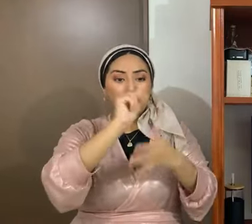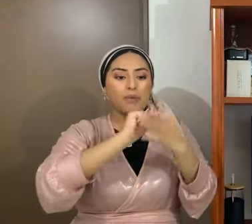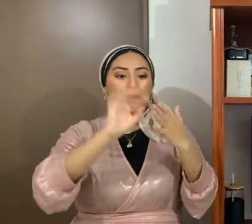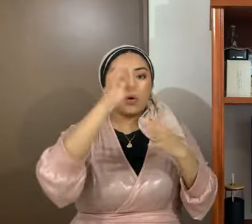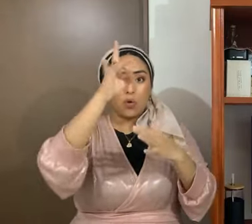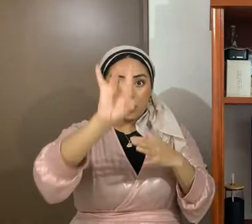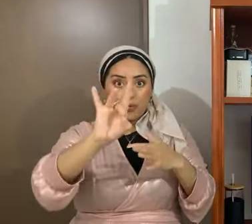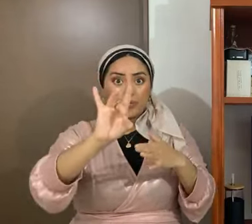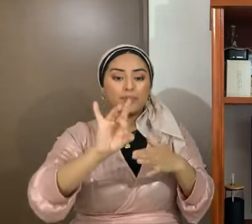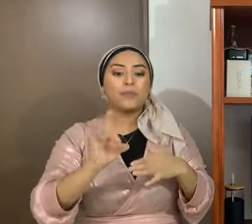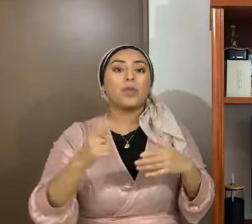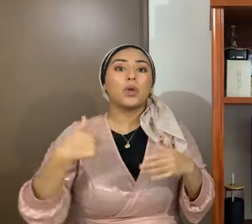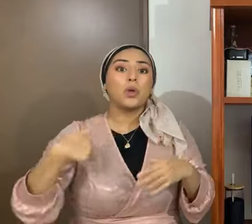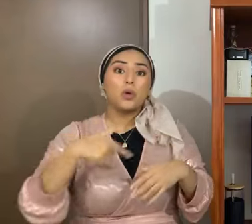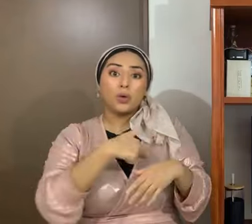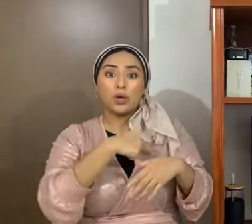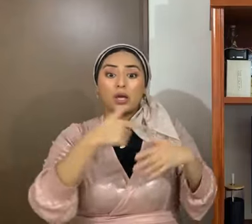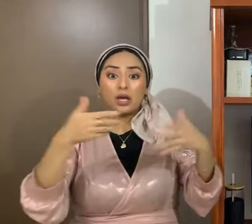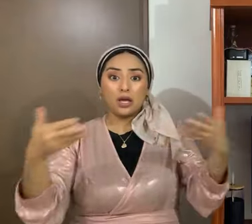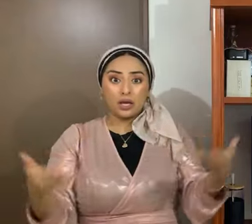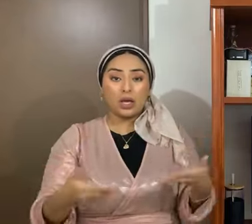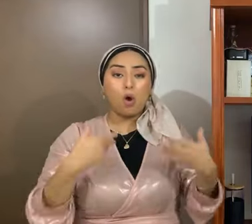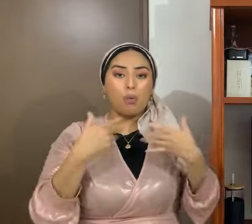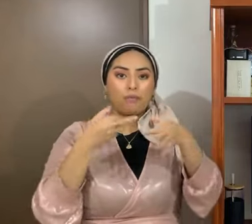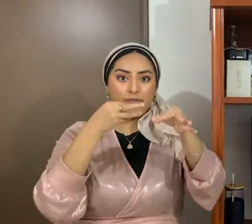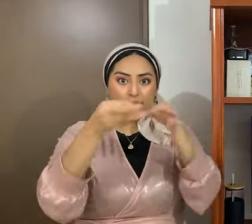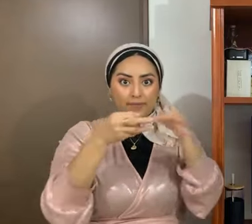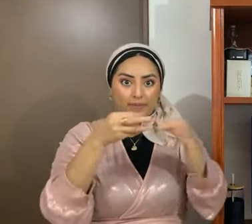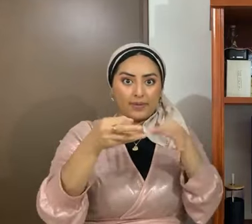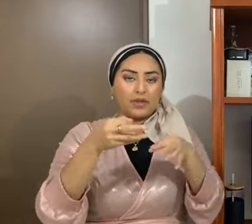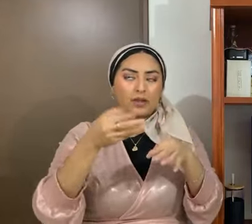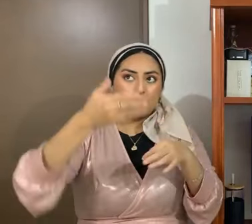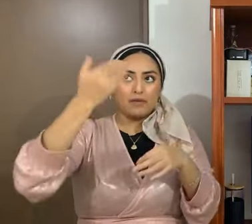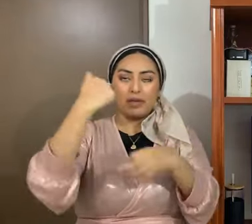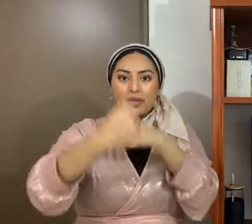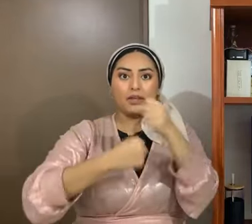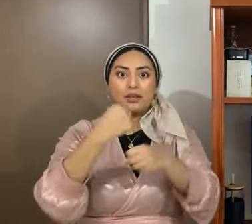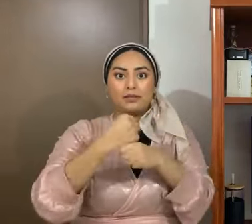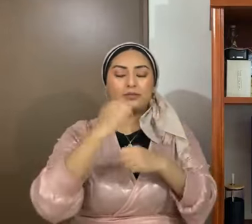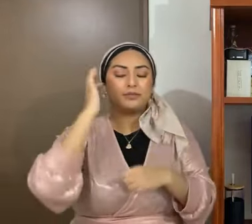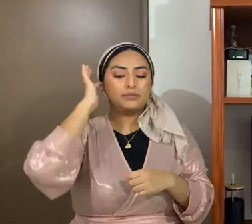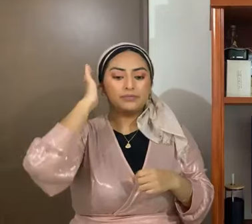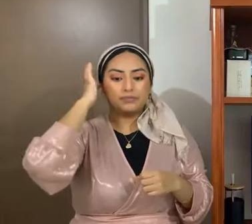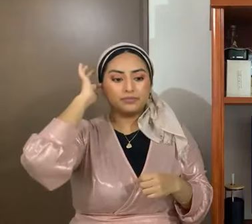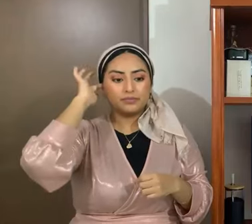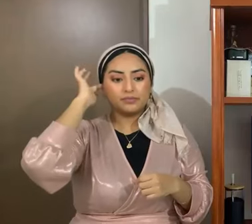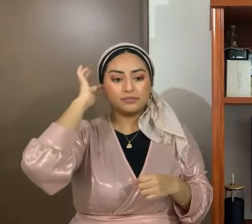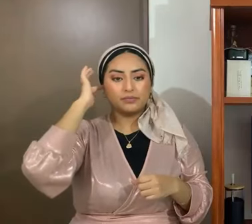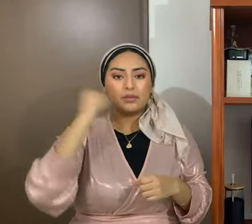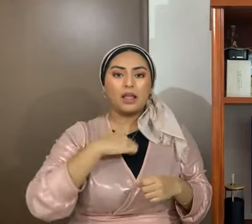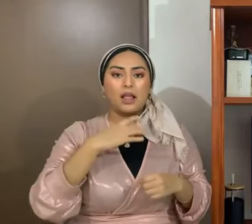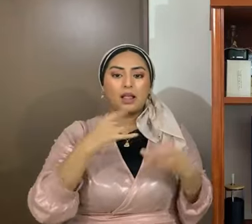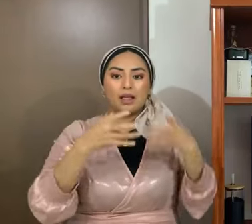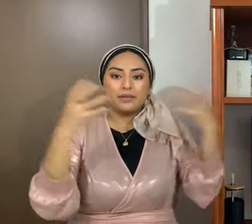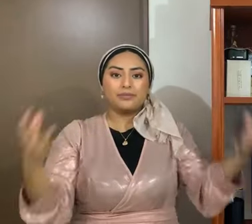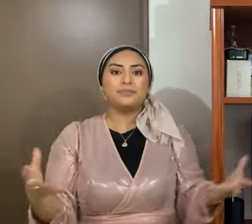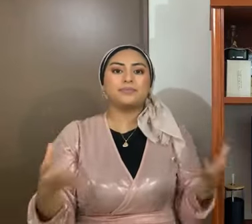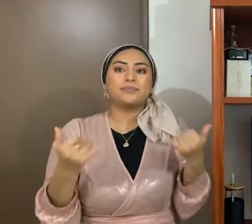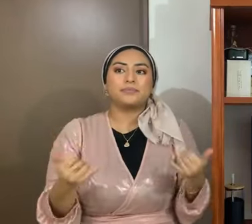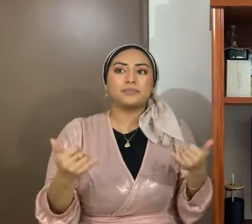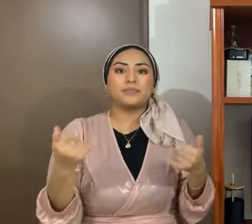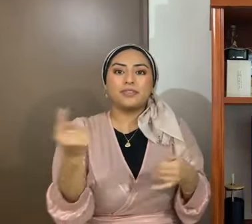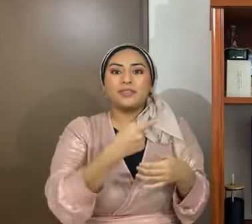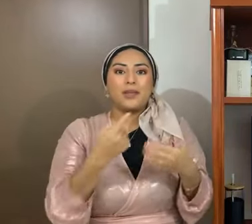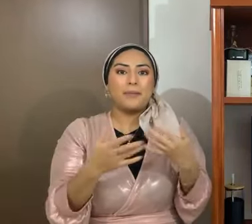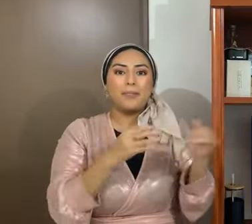18. Estamos, y esto es algo que les compartía yo en años pasados, a mí me gusta mucho porque ahorita es como que estuviéramos